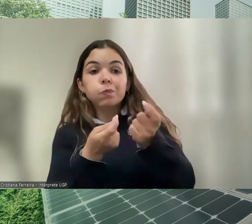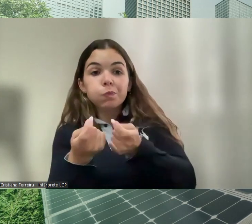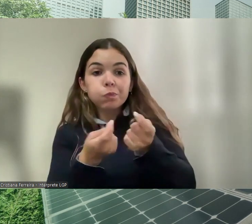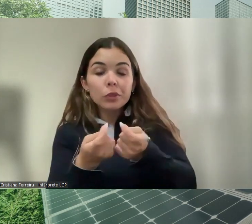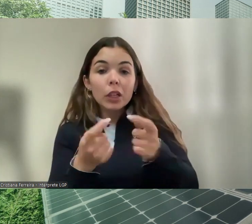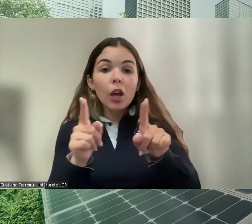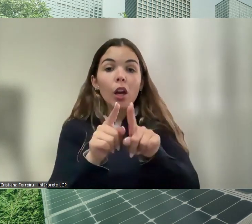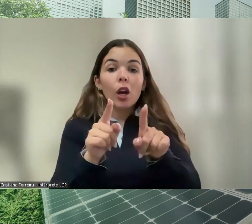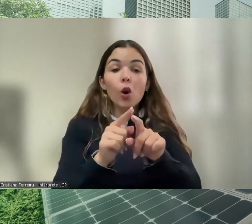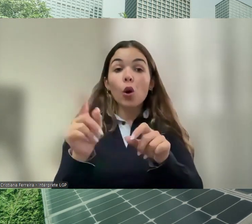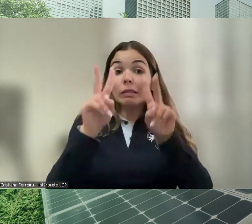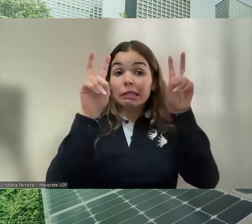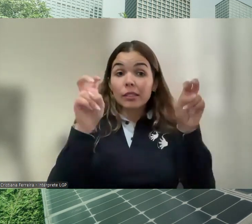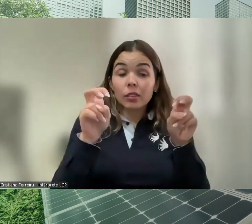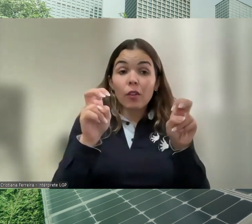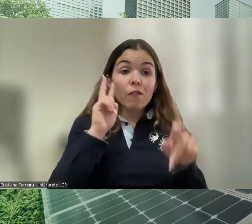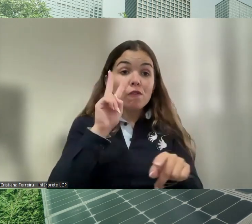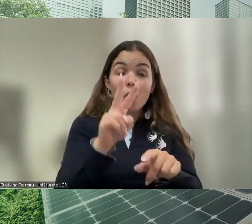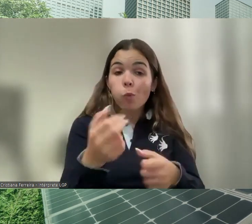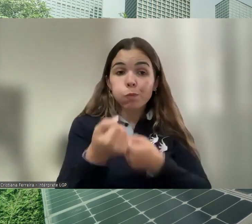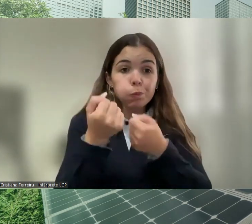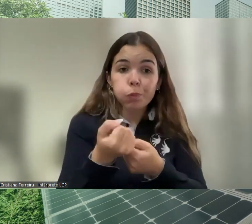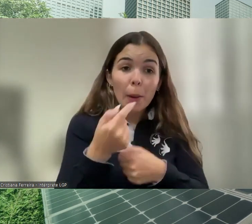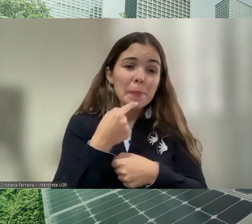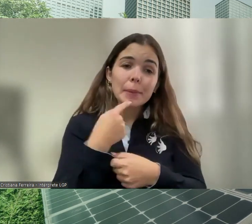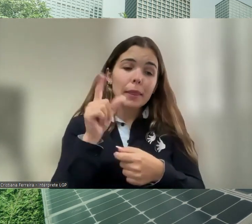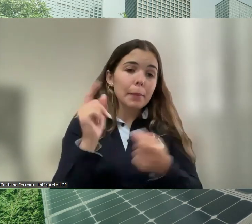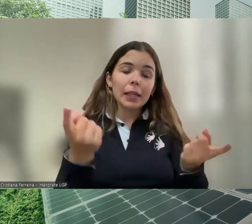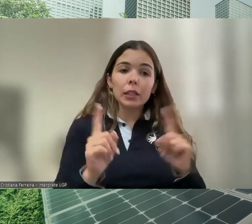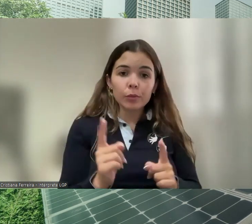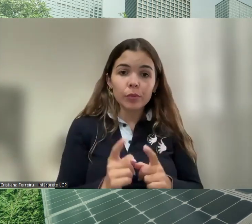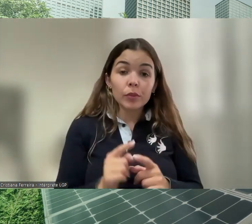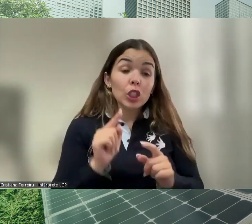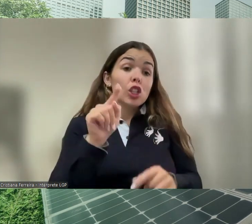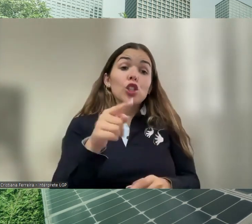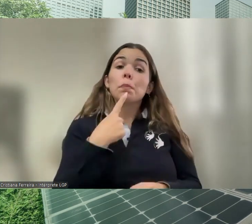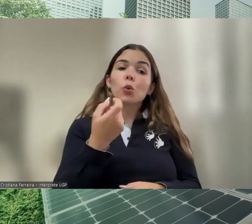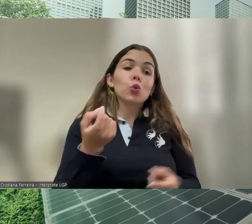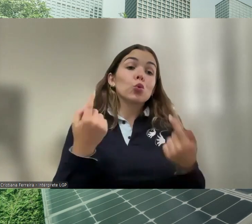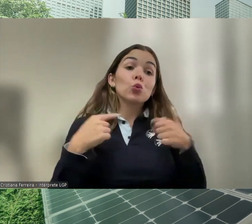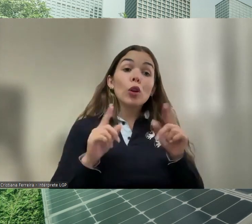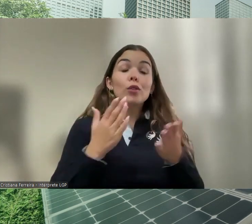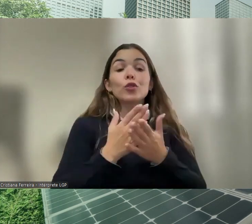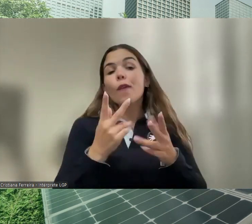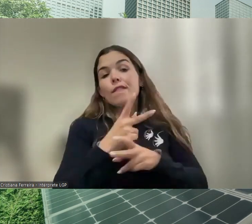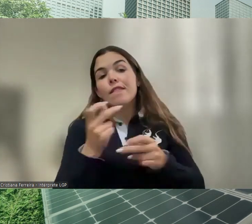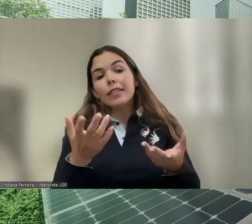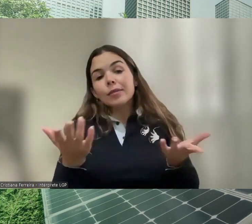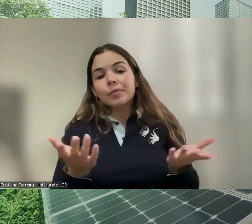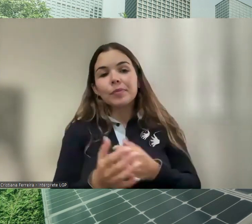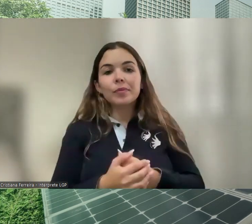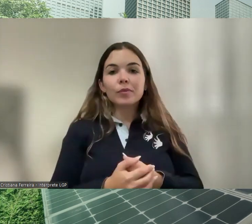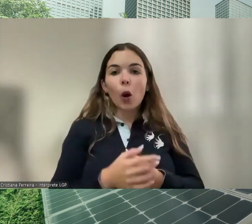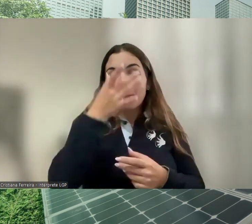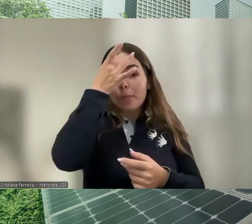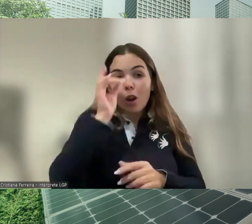olhar para a questão sem conseguir vê-la, tampouco percebê-la. Não é uma pergunta, é um comentário. Não sei se algum de vós